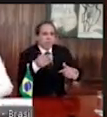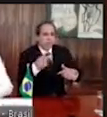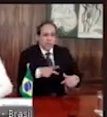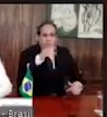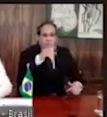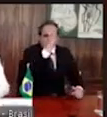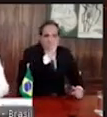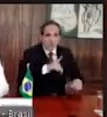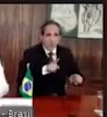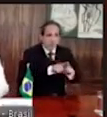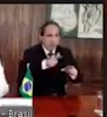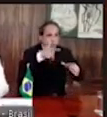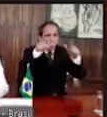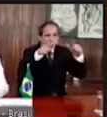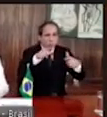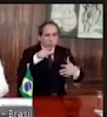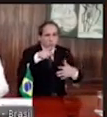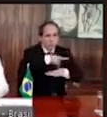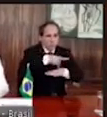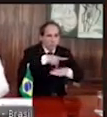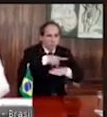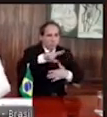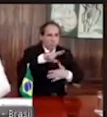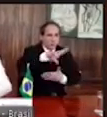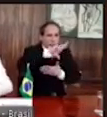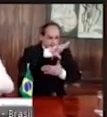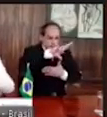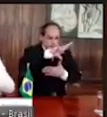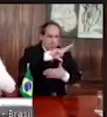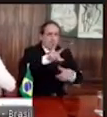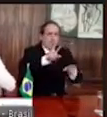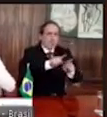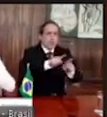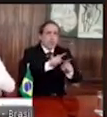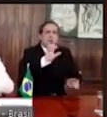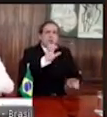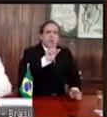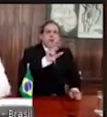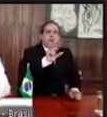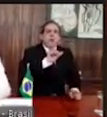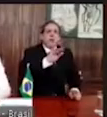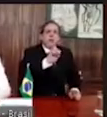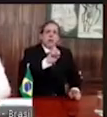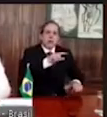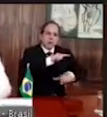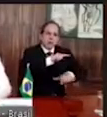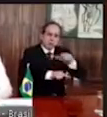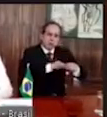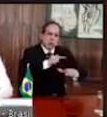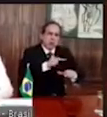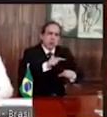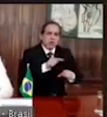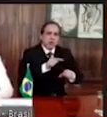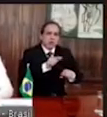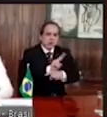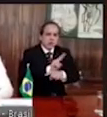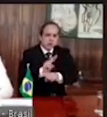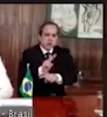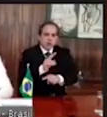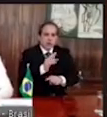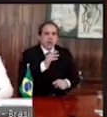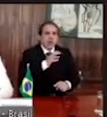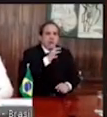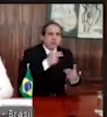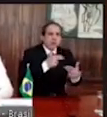na produção e abastecimento de alimentos no Brasil e nos demais países da América Latina e